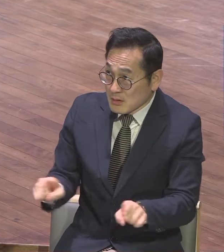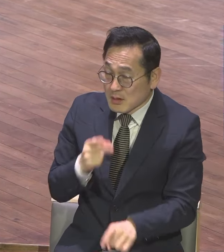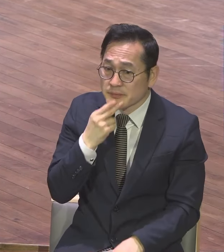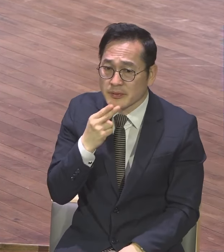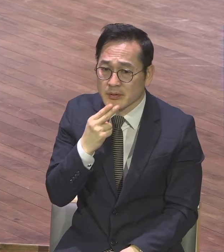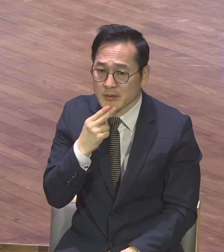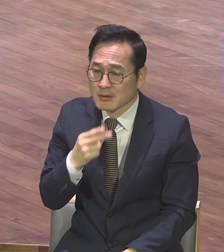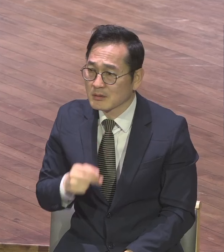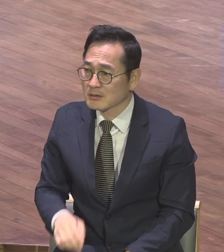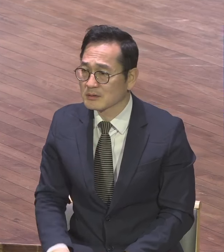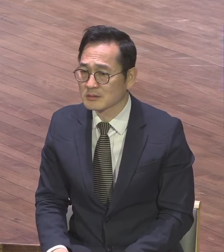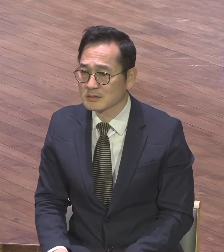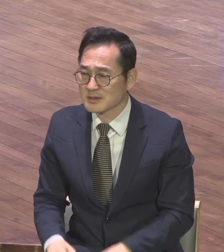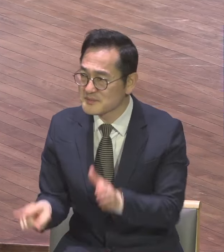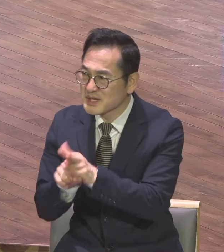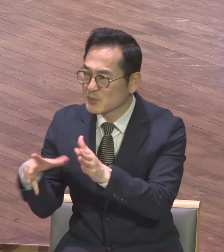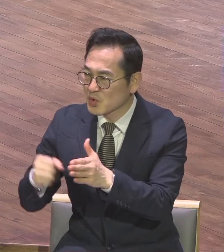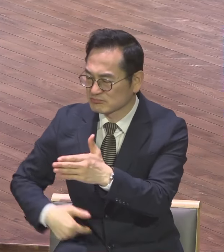믿음으로 도전할 수 있었어요.